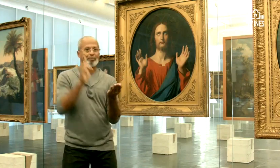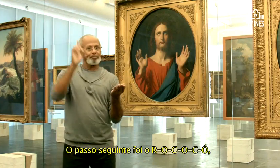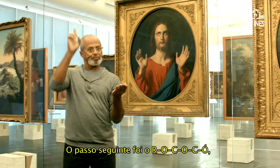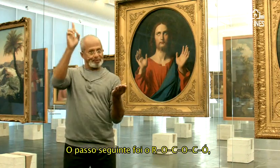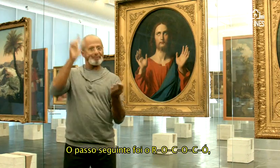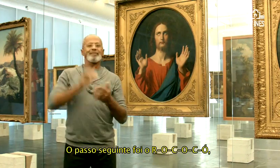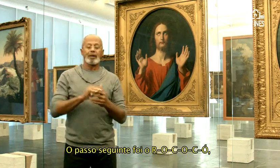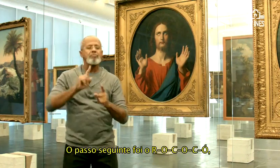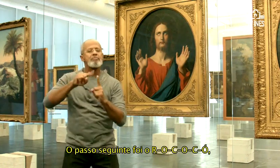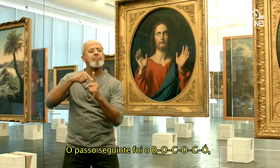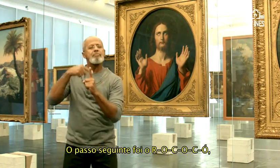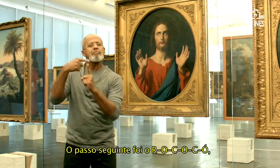O passo seguinte